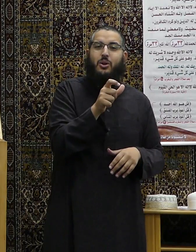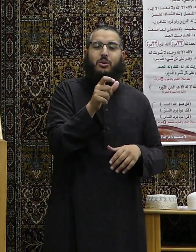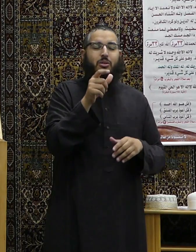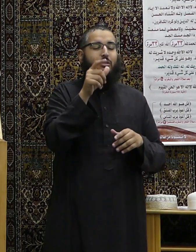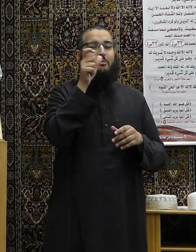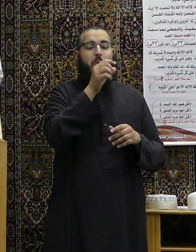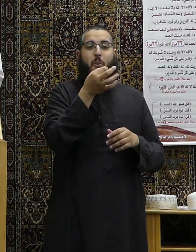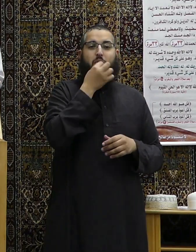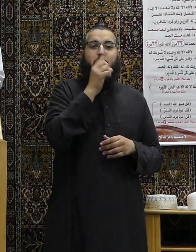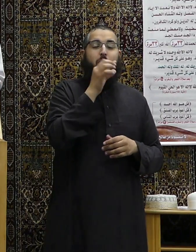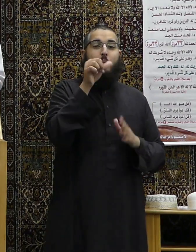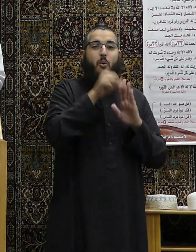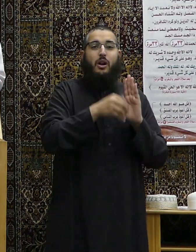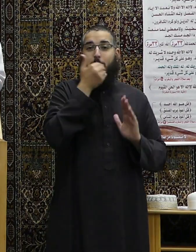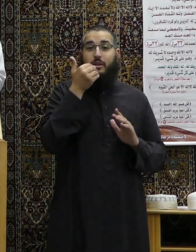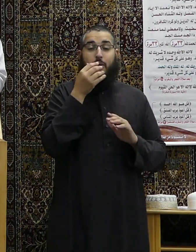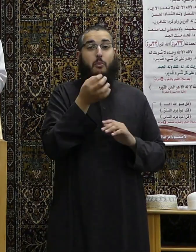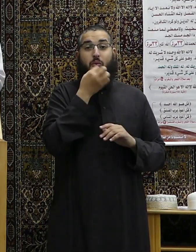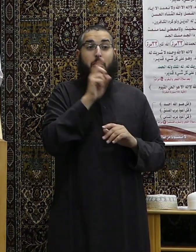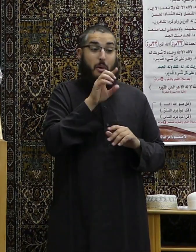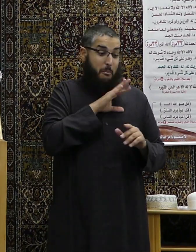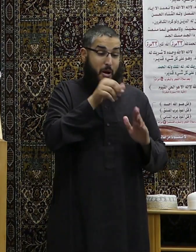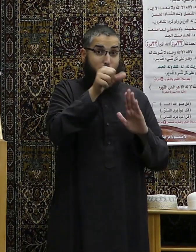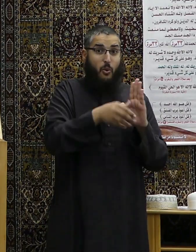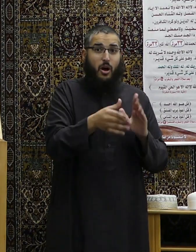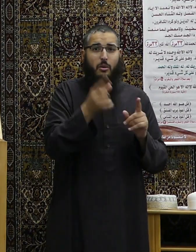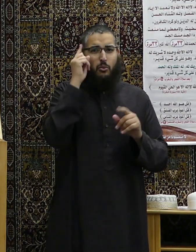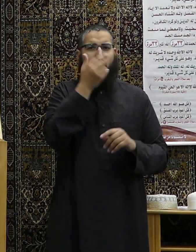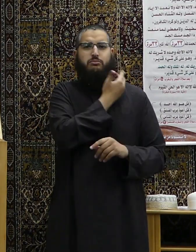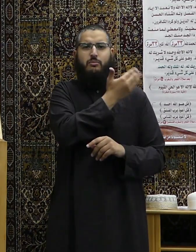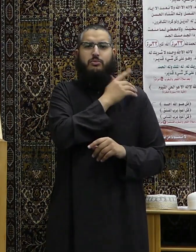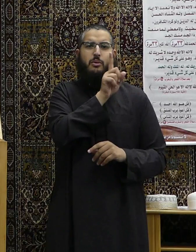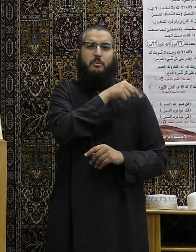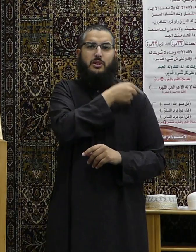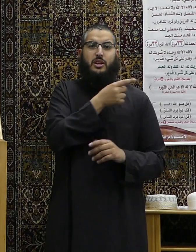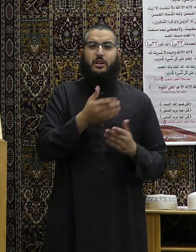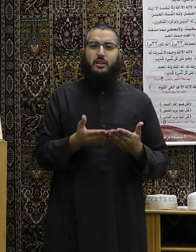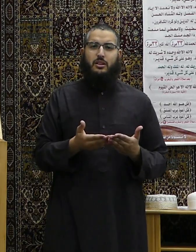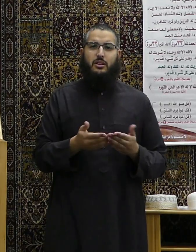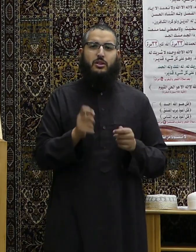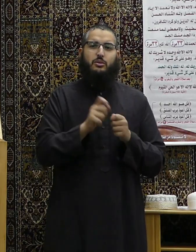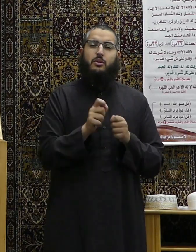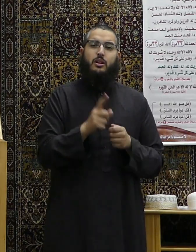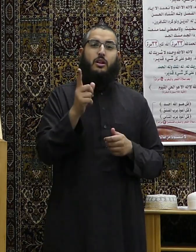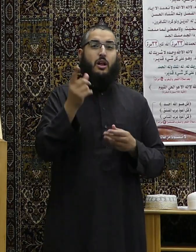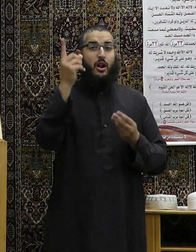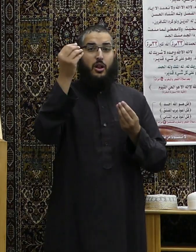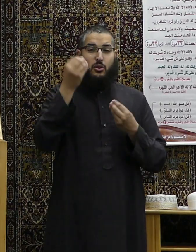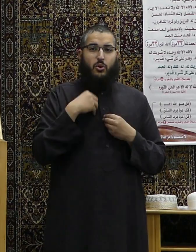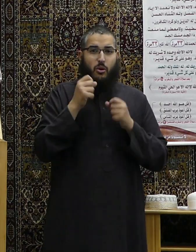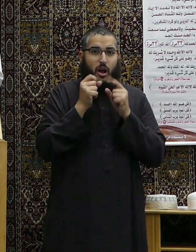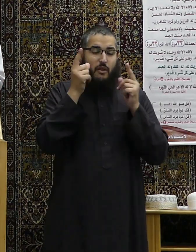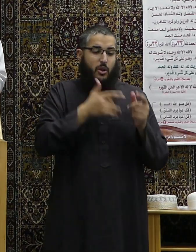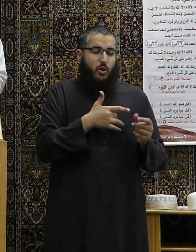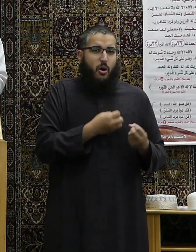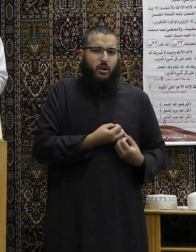Ramadan et qui ne saisit pas cette opportunité pour se faire pardonner. Qu'Allah subhanahu wa ta'ala nous réveille de notre insouciance. Qu'Allah subhanahu wa ta'ala réveille